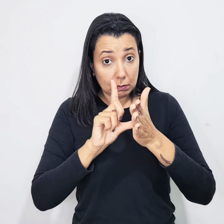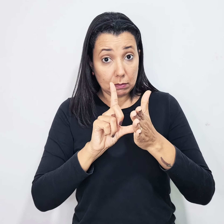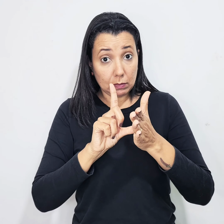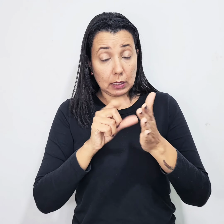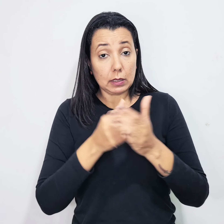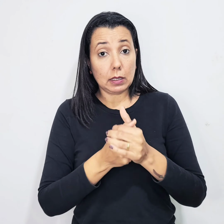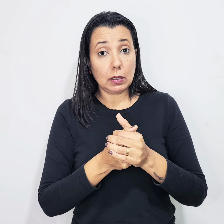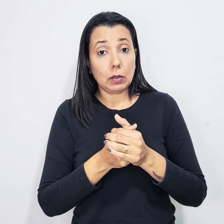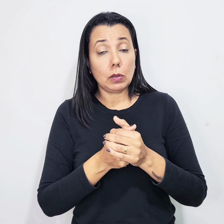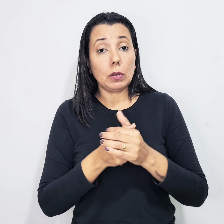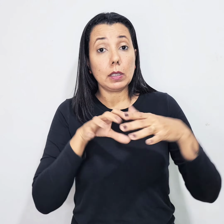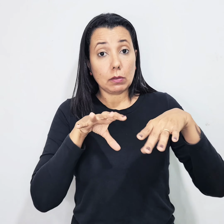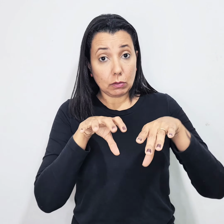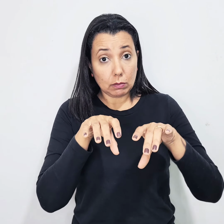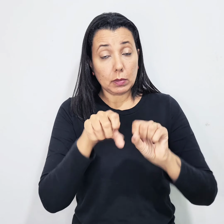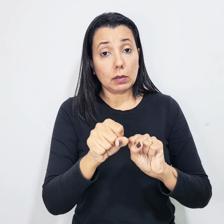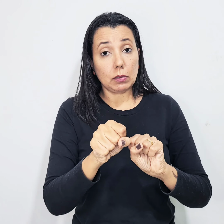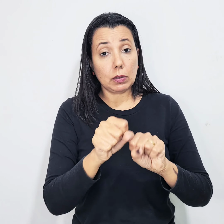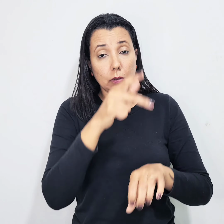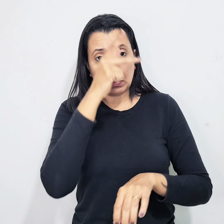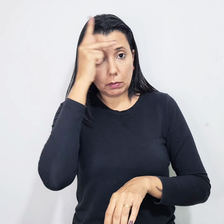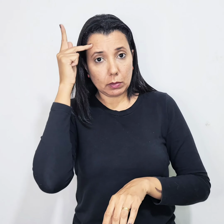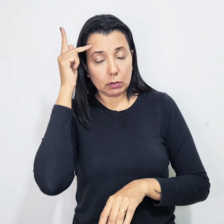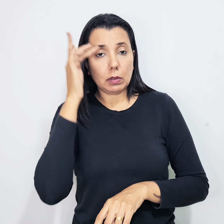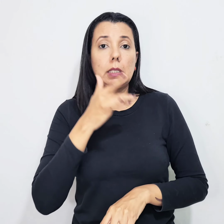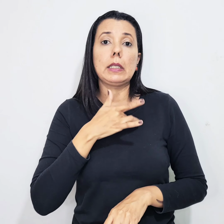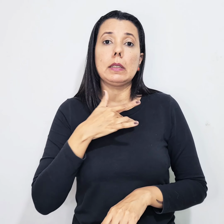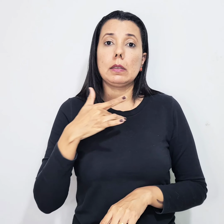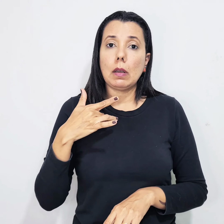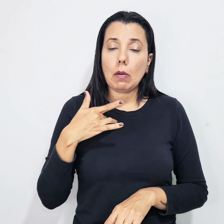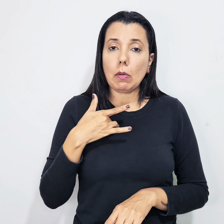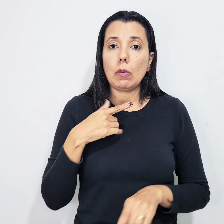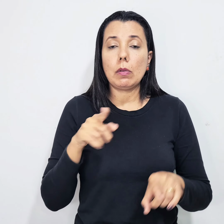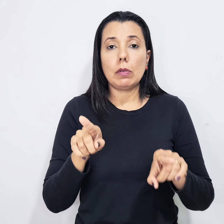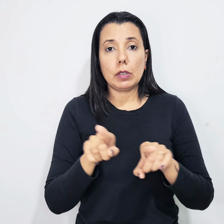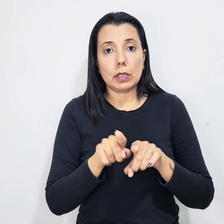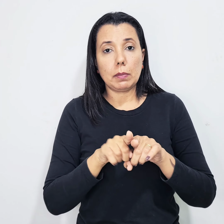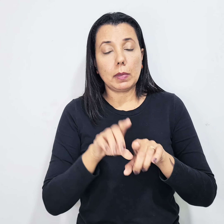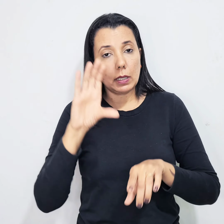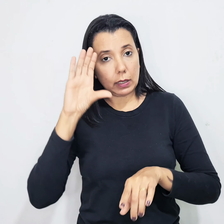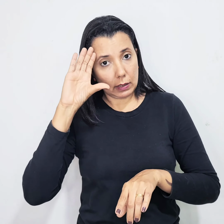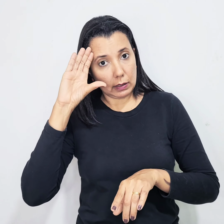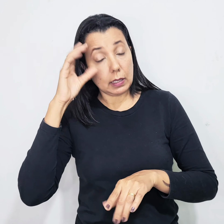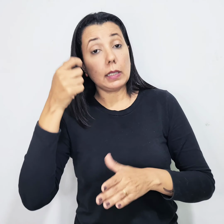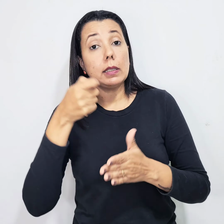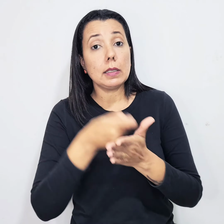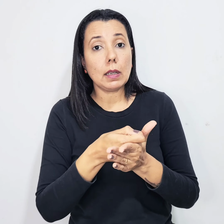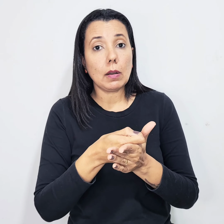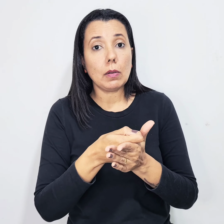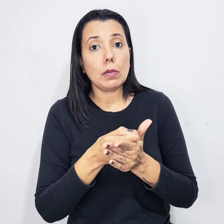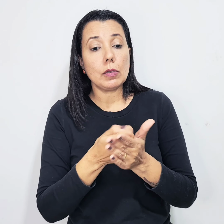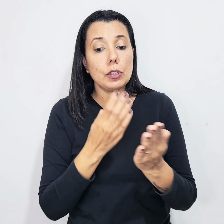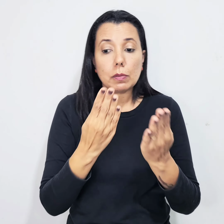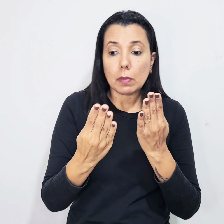da formatura do pessoal da saúde e a definição de parâmetros para educação